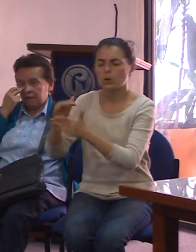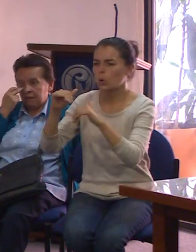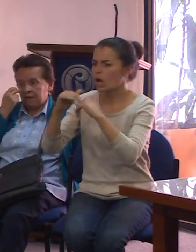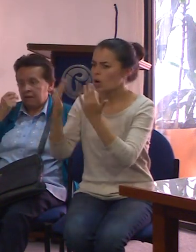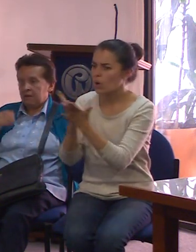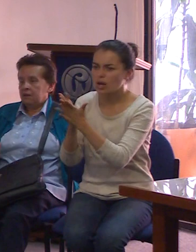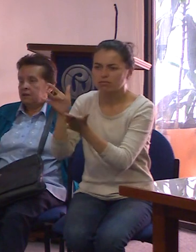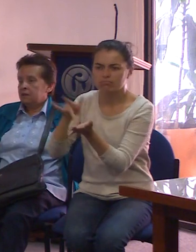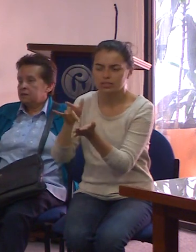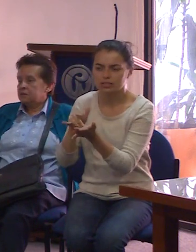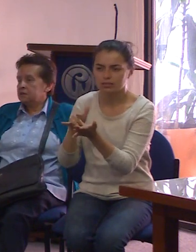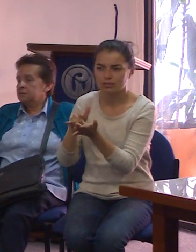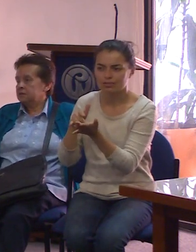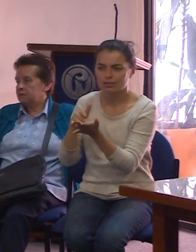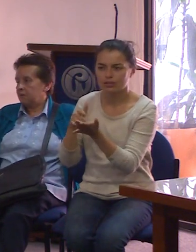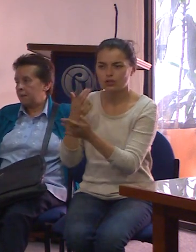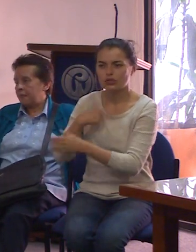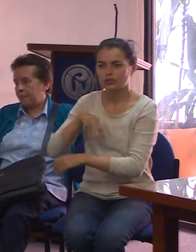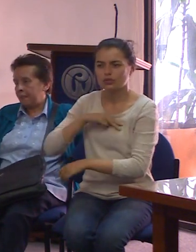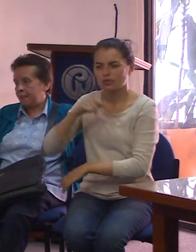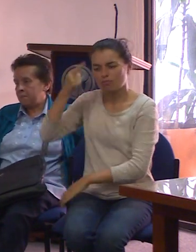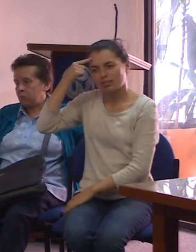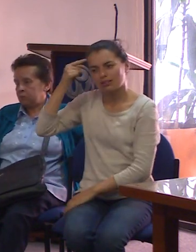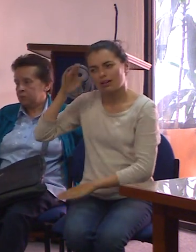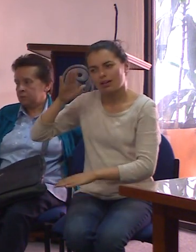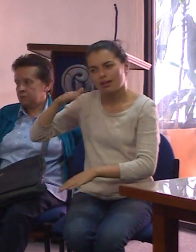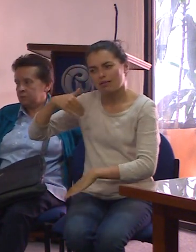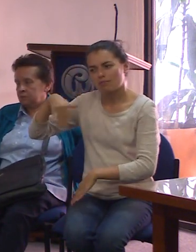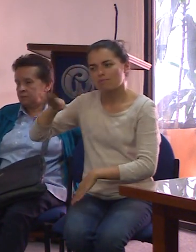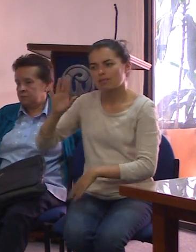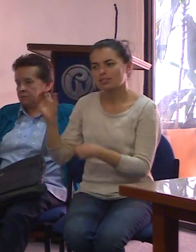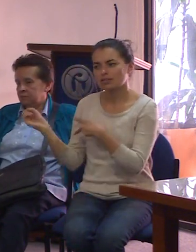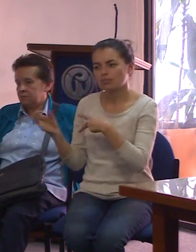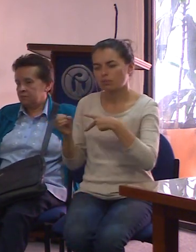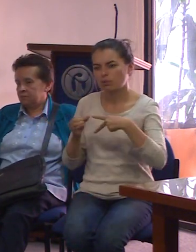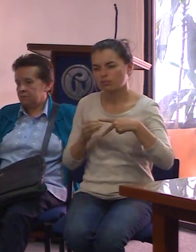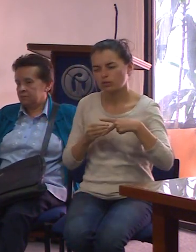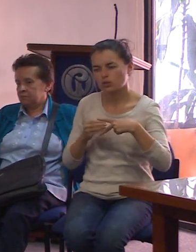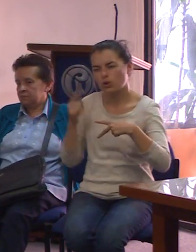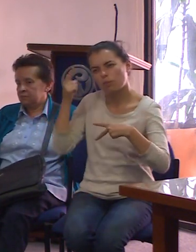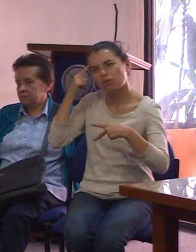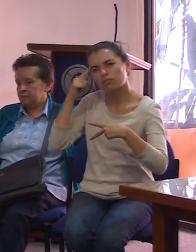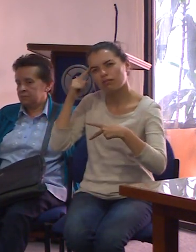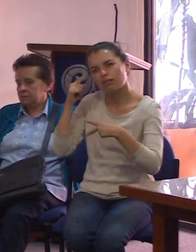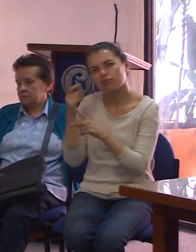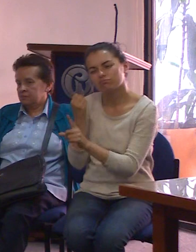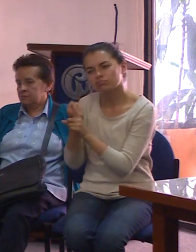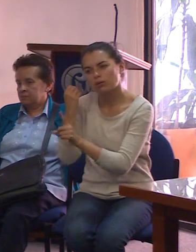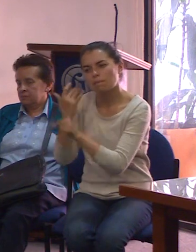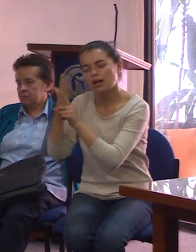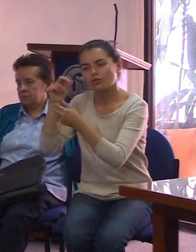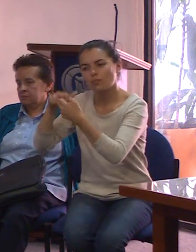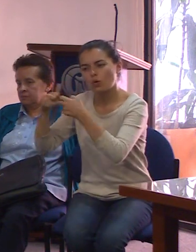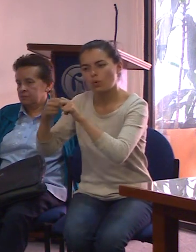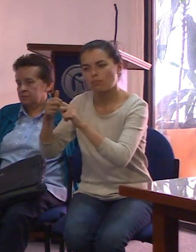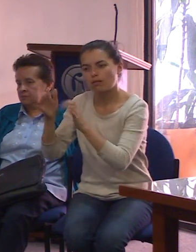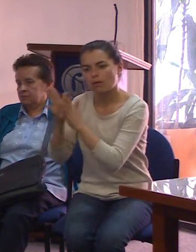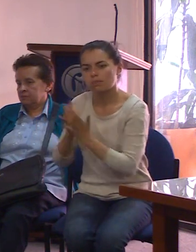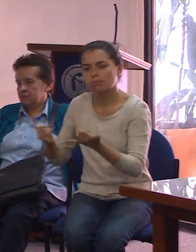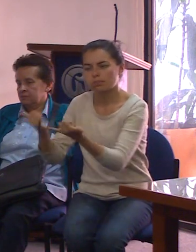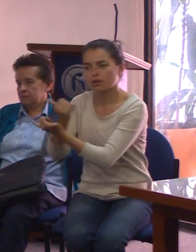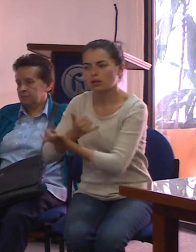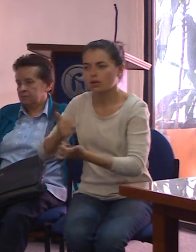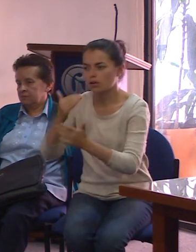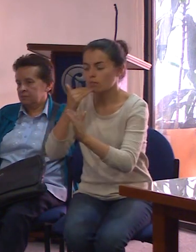¿sí? Entonces pensémonos la educación desde las problemáticas fuertes, porque si queremos, hay que pensar también que este sujeto se